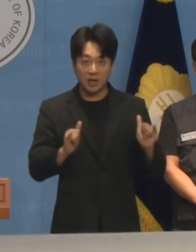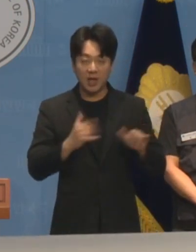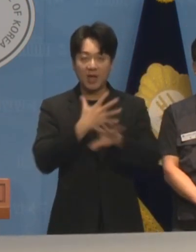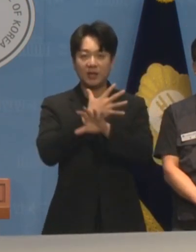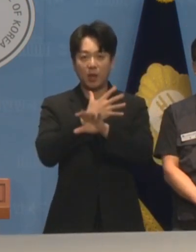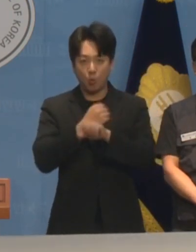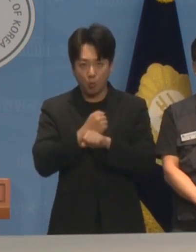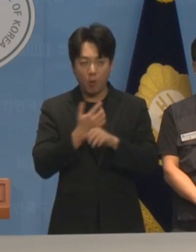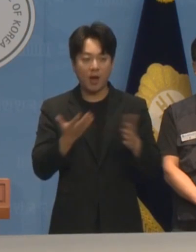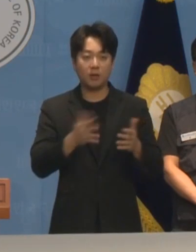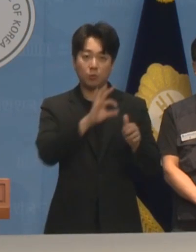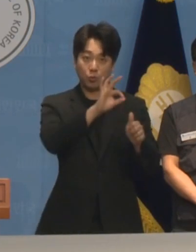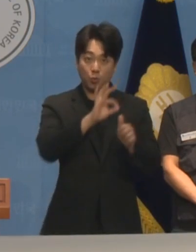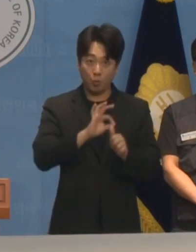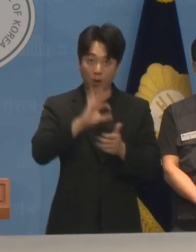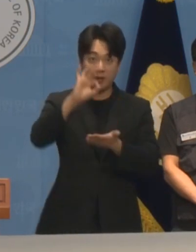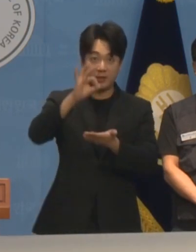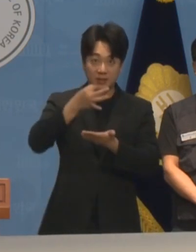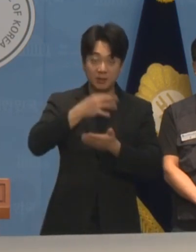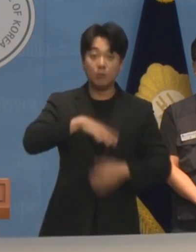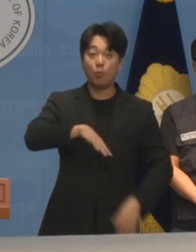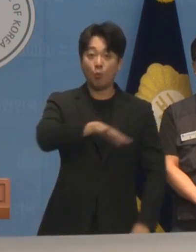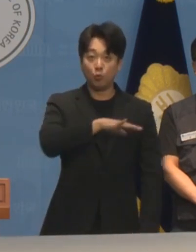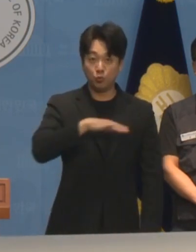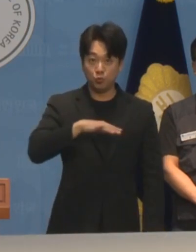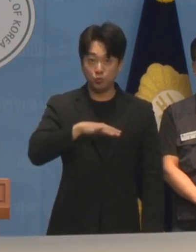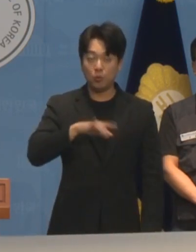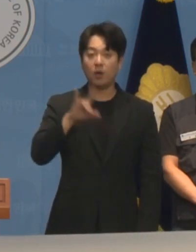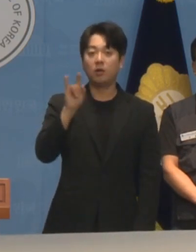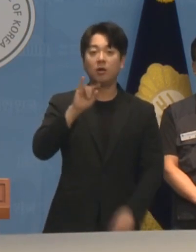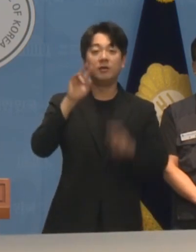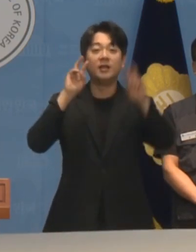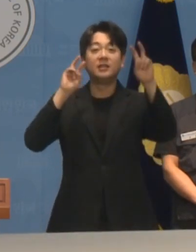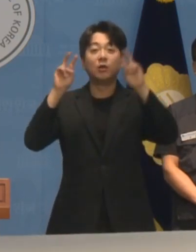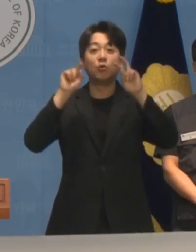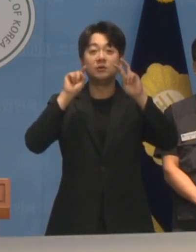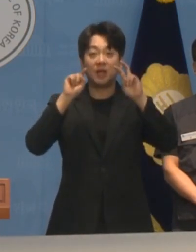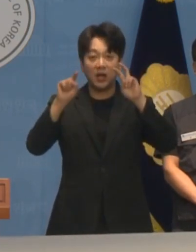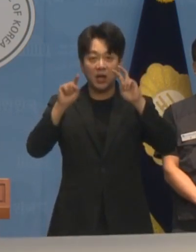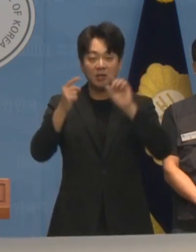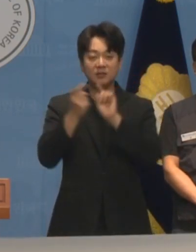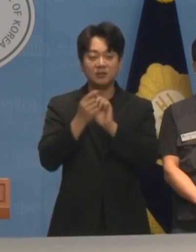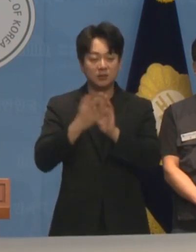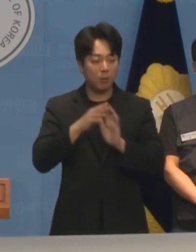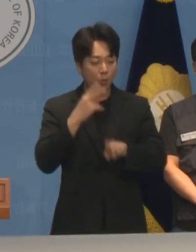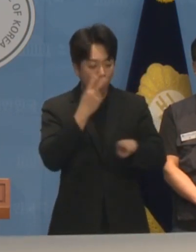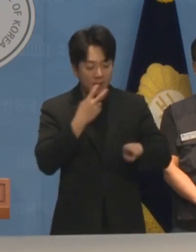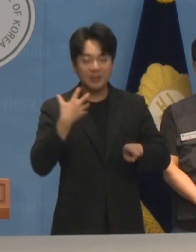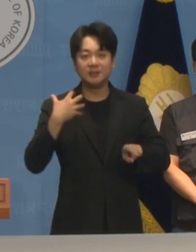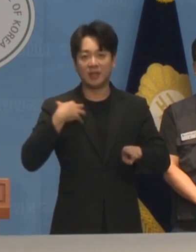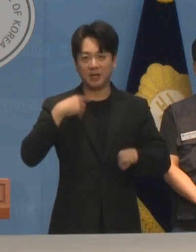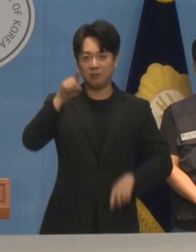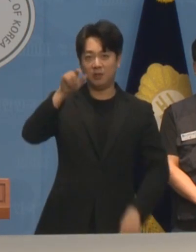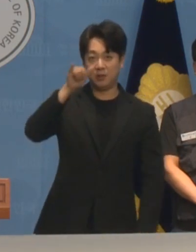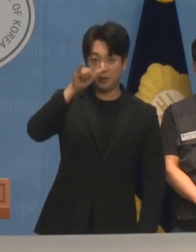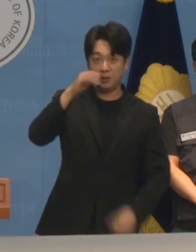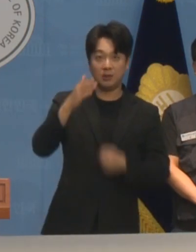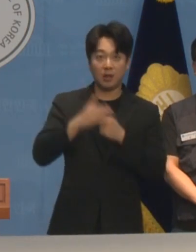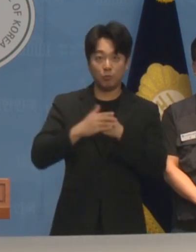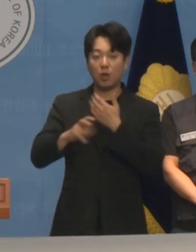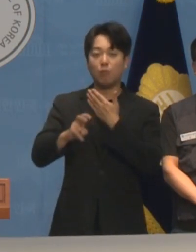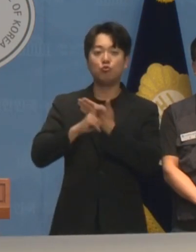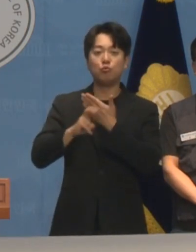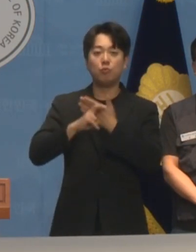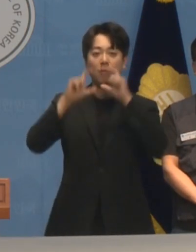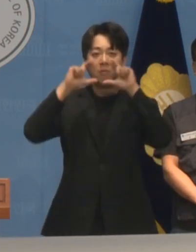고용과 임금마저 현대자동차가 직접 관리하고 있는 것이 확인되었는데 어떻게 업체장이 독단으로